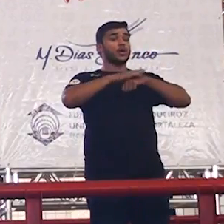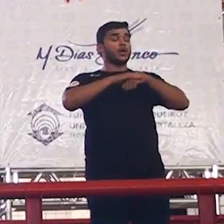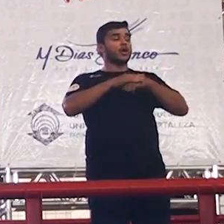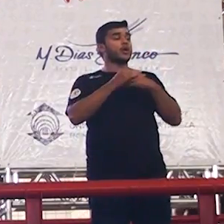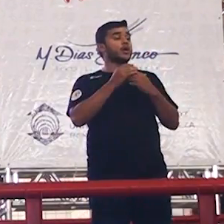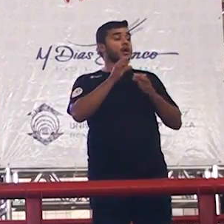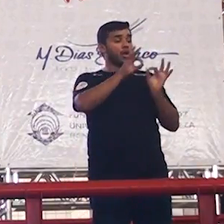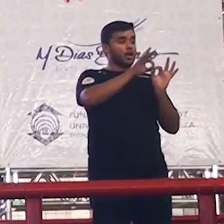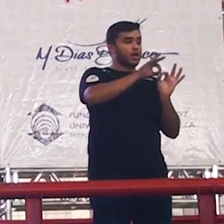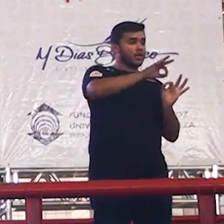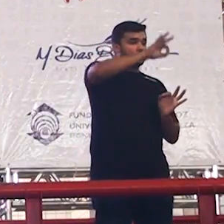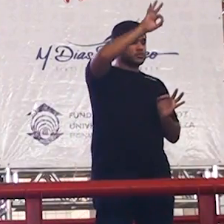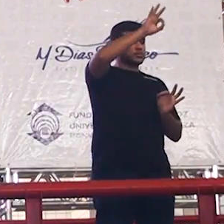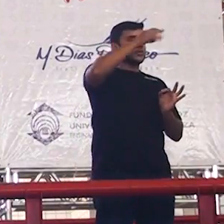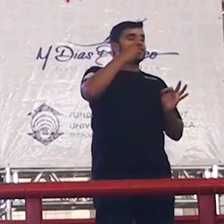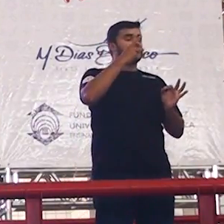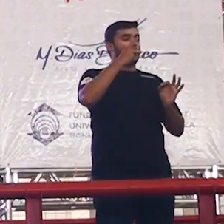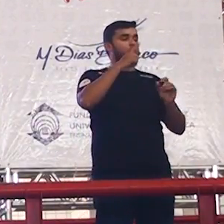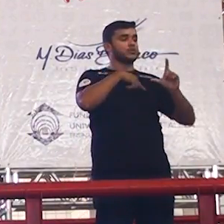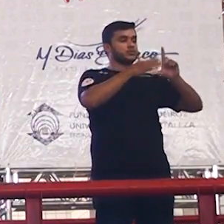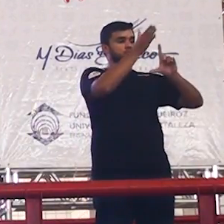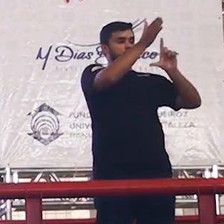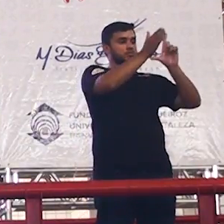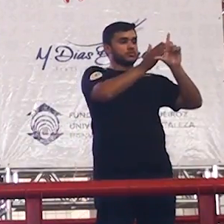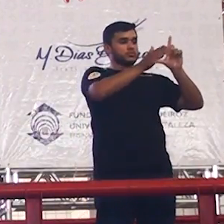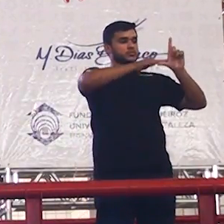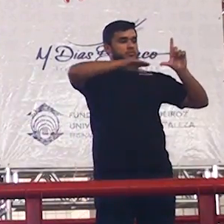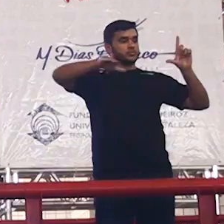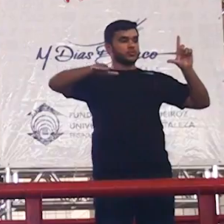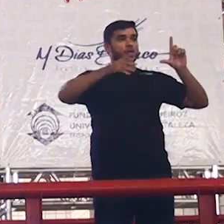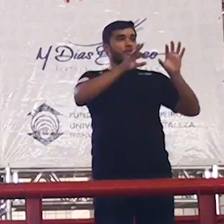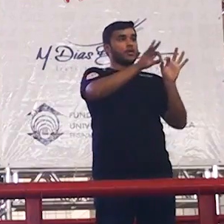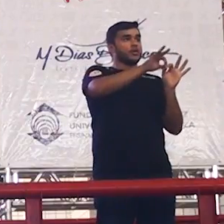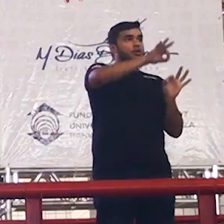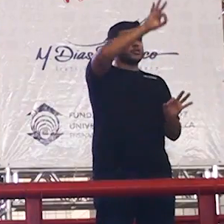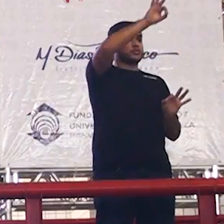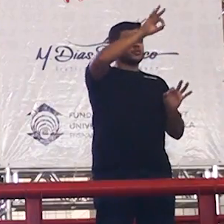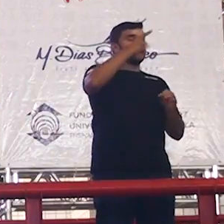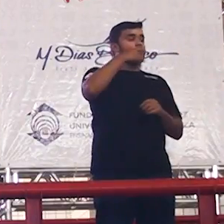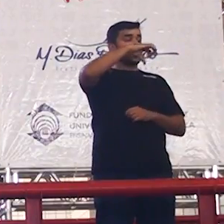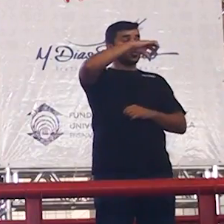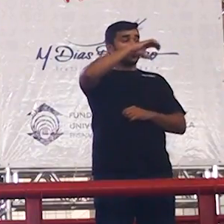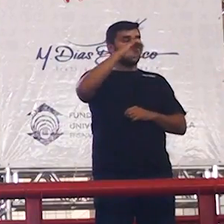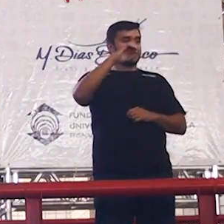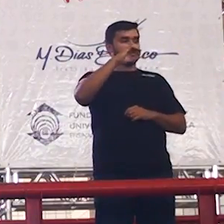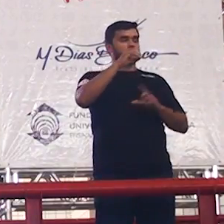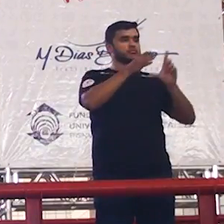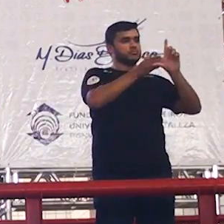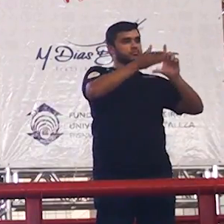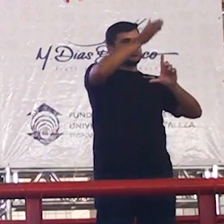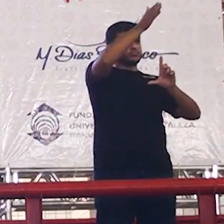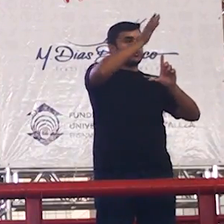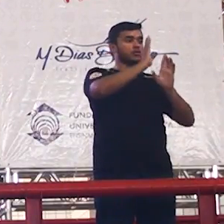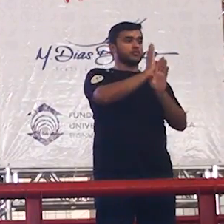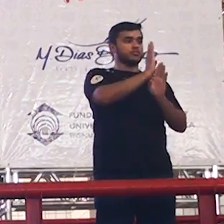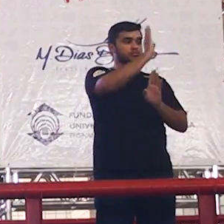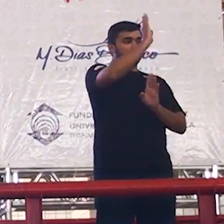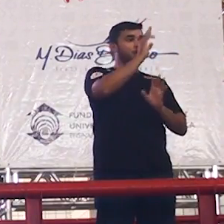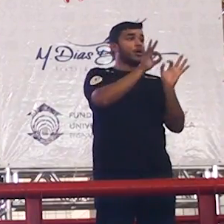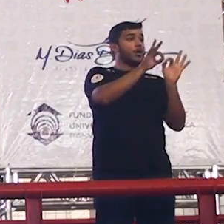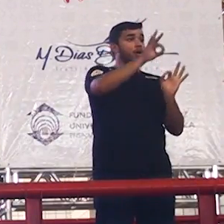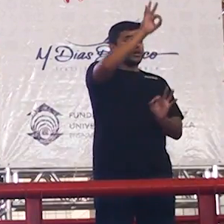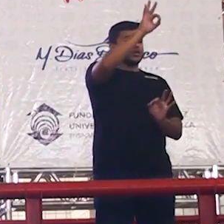lado oposto, formando um ângulo de 90 graus. Isso é a altura. E tem fórmula para